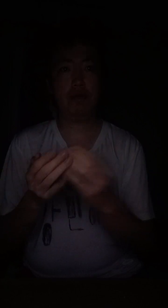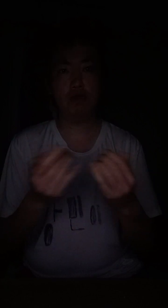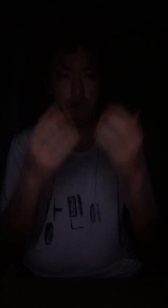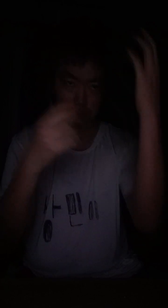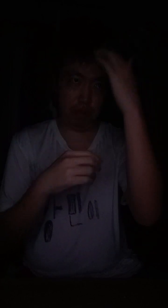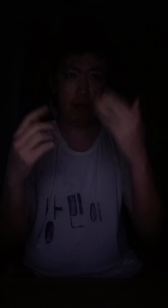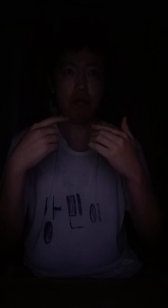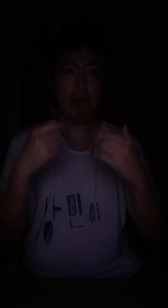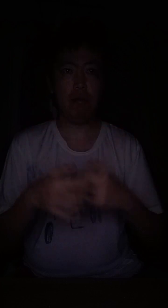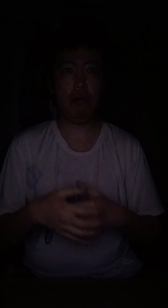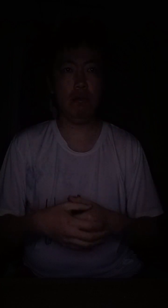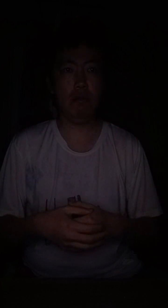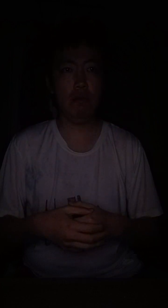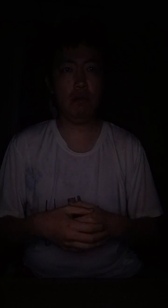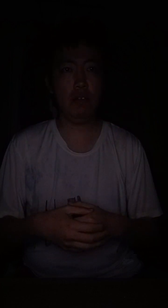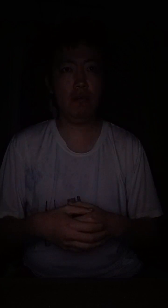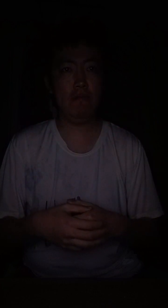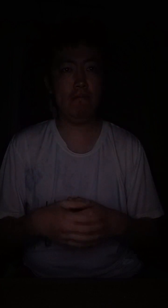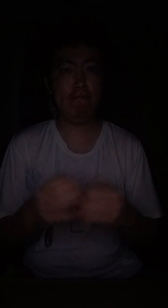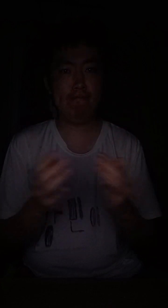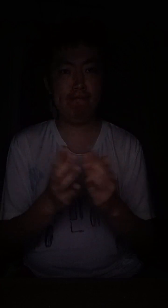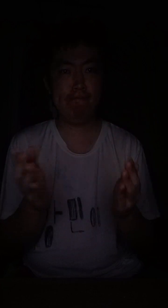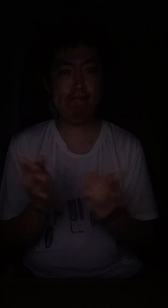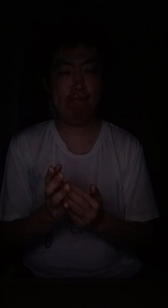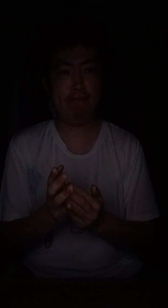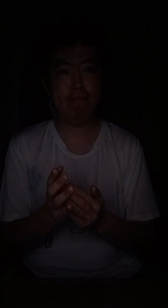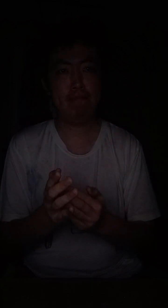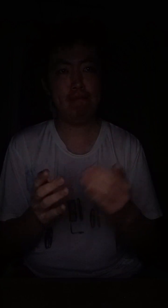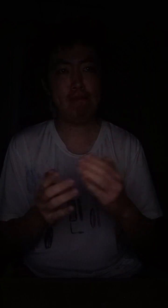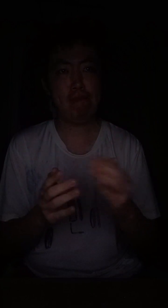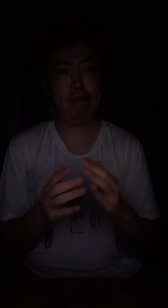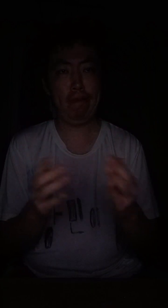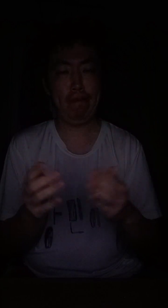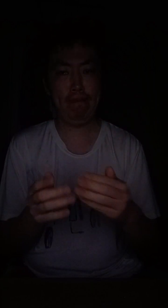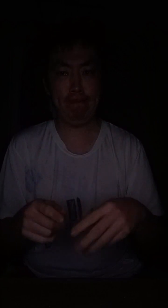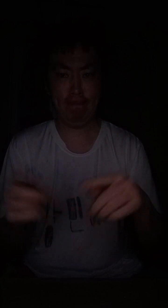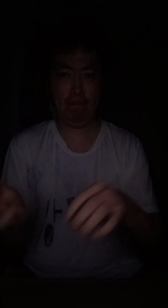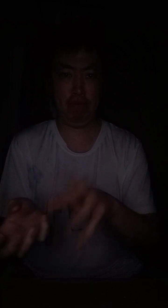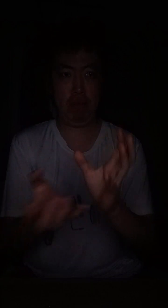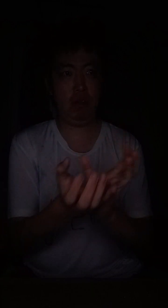다가옵니다. 미국에서 수입한 정품이라며 흰색 약통을 꺼냅니다.